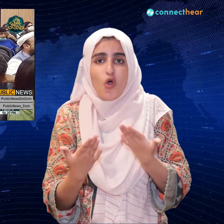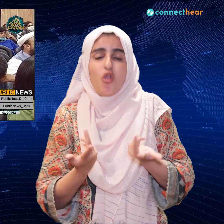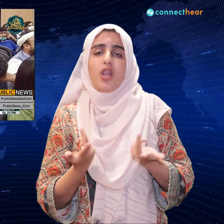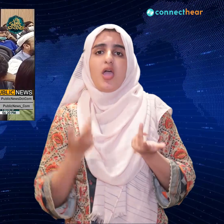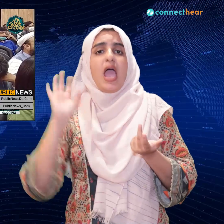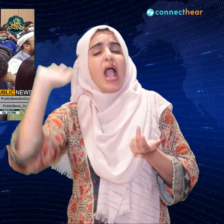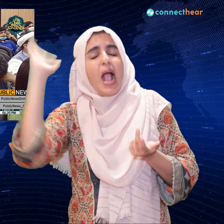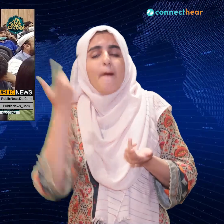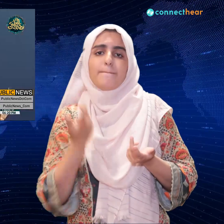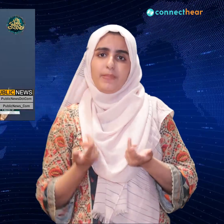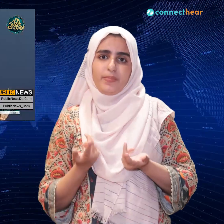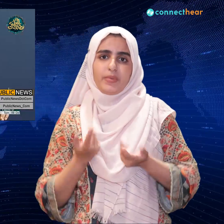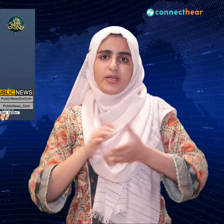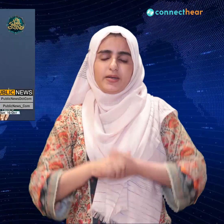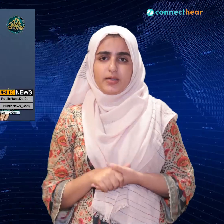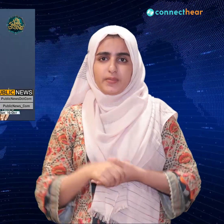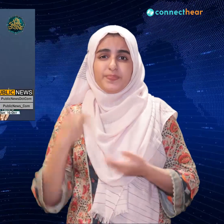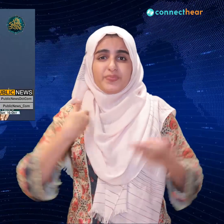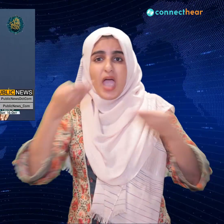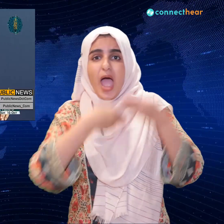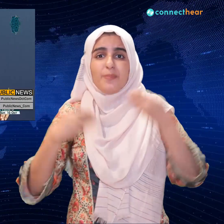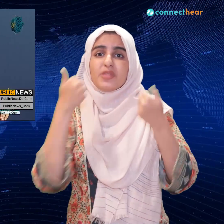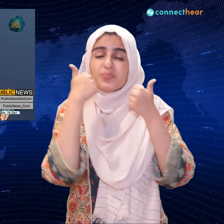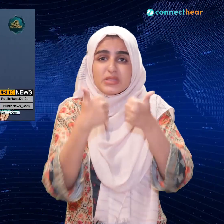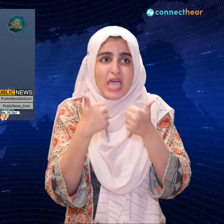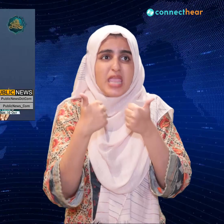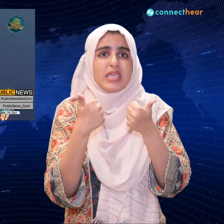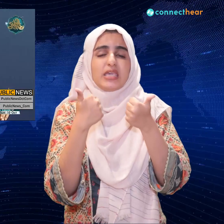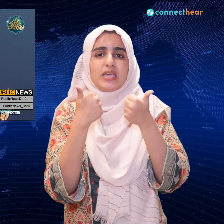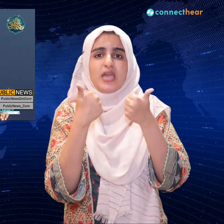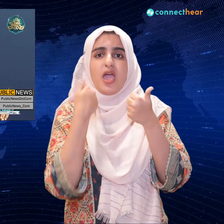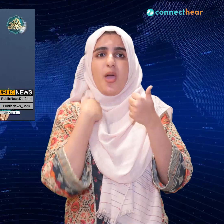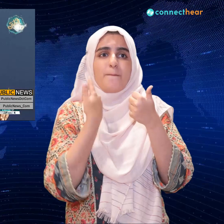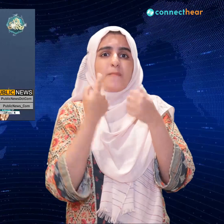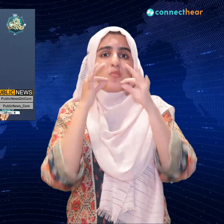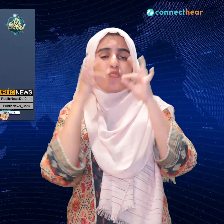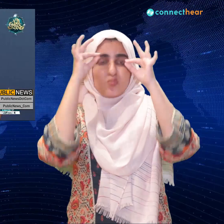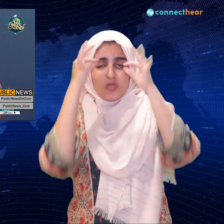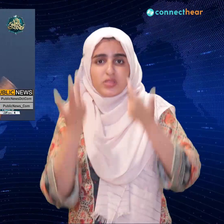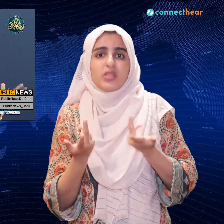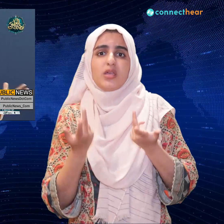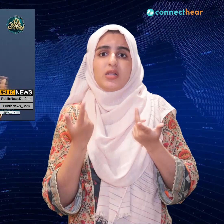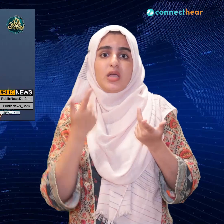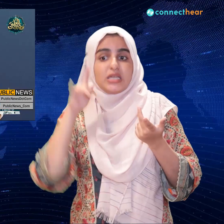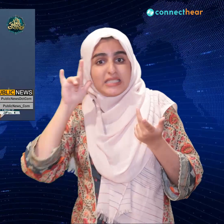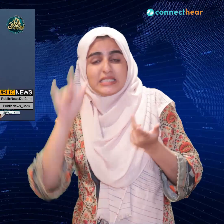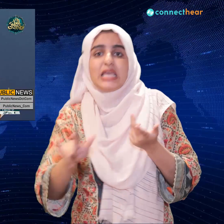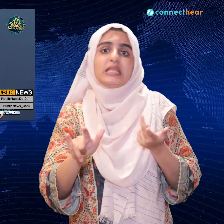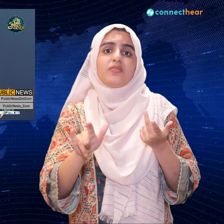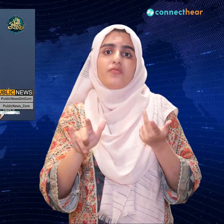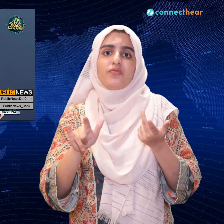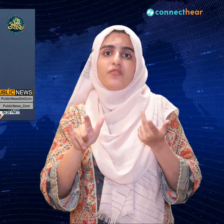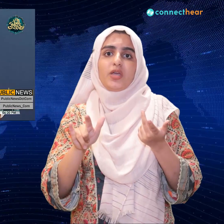بھی جب تک ہم ان کو صحیح معنی میں اپنے نبی صلی اللہ علیہ وسلم سے عشق کرانے، ہم عشق